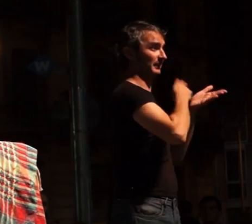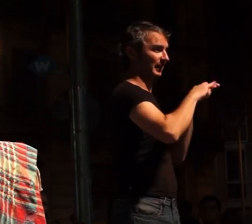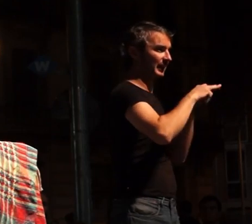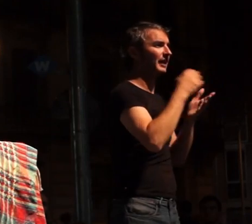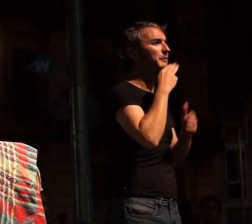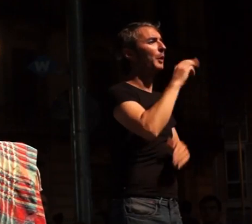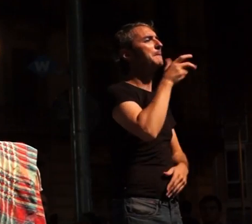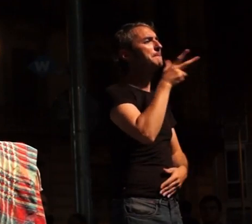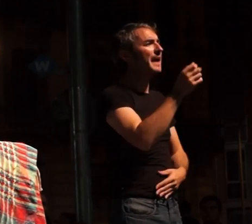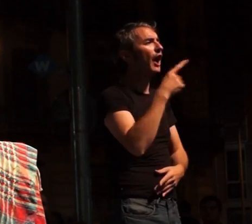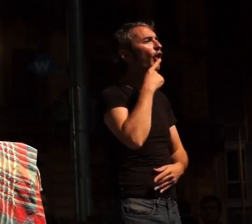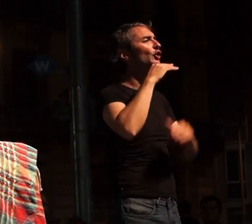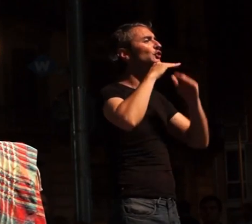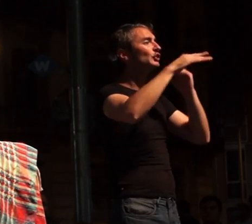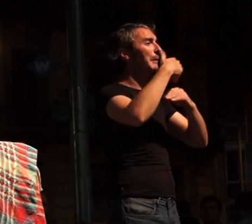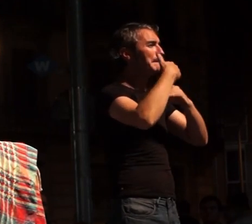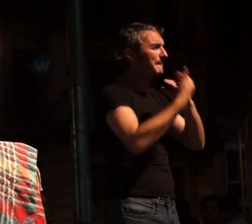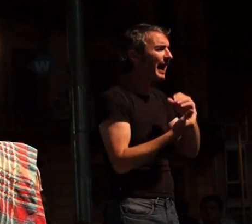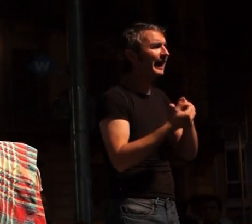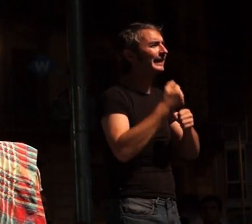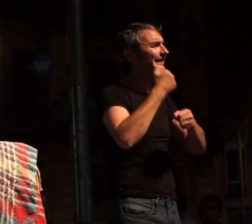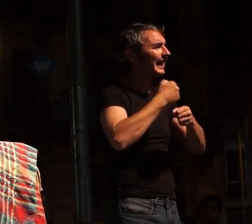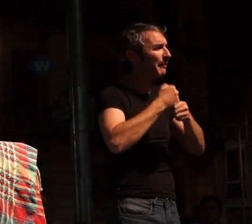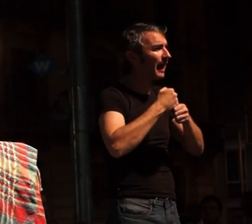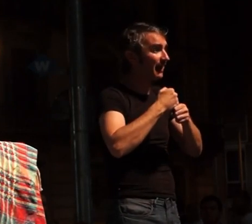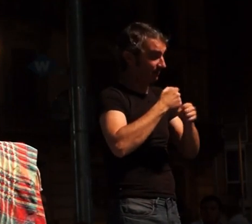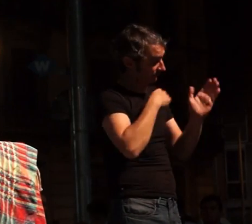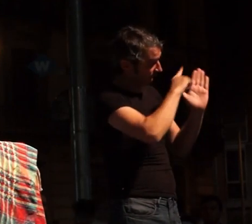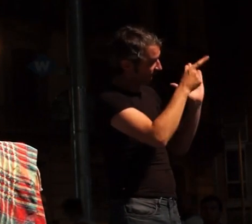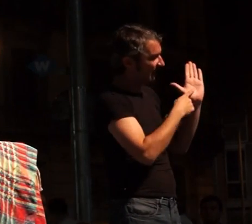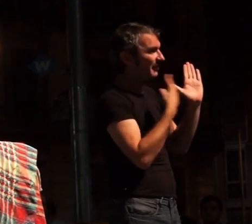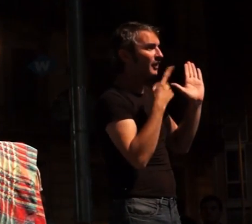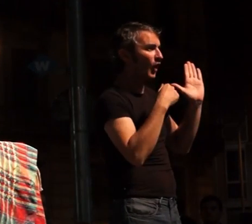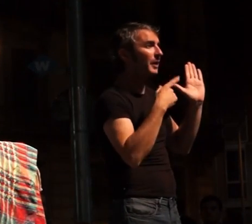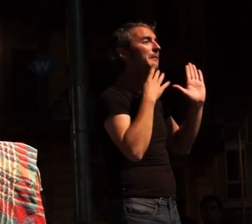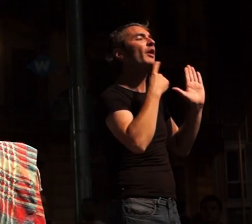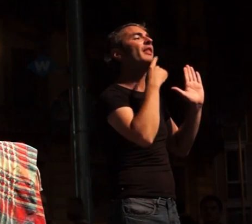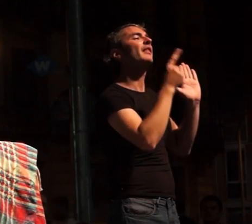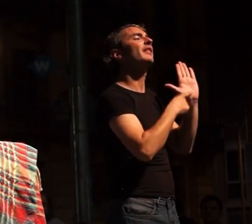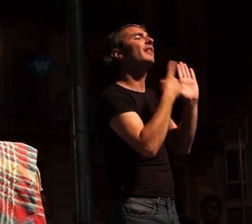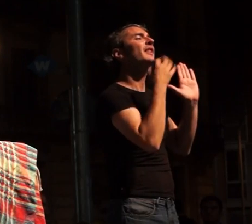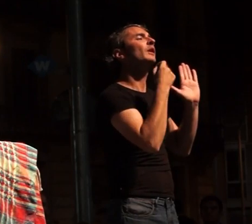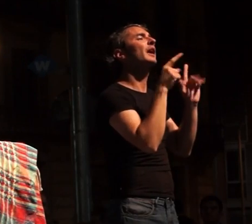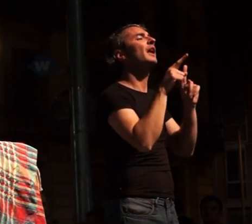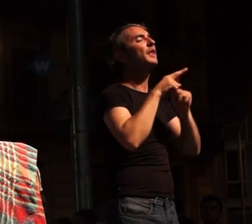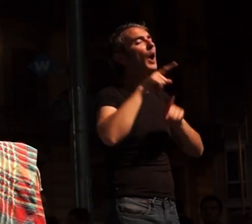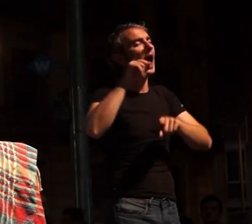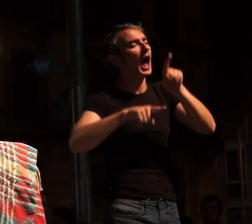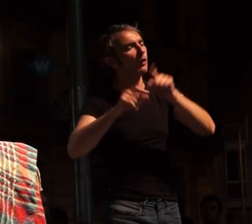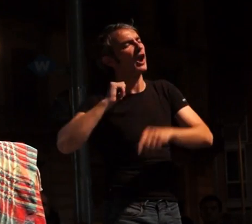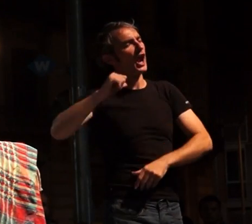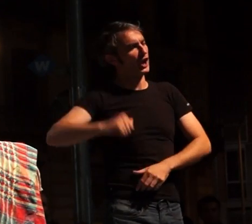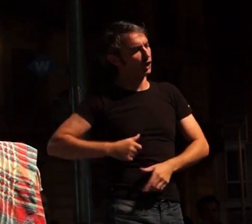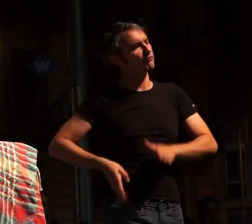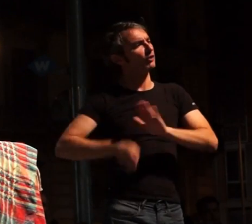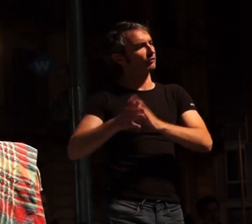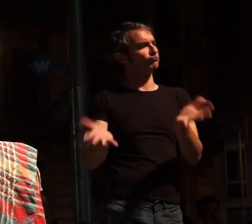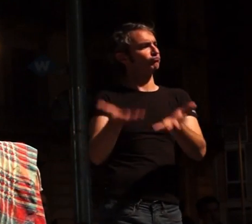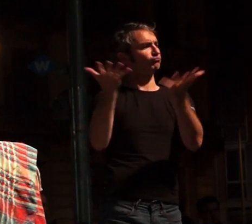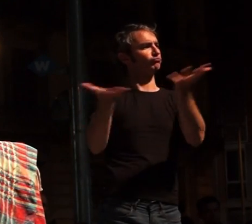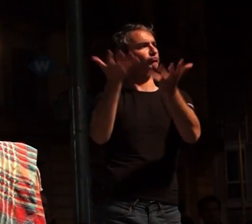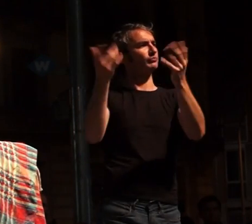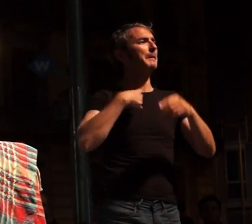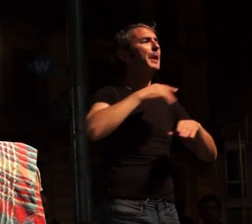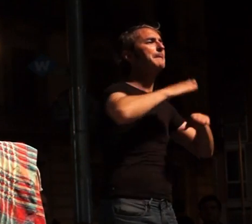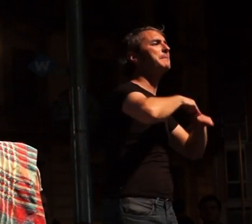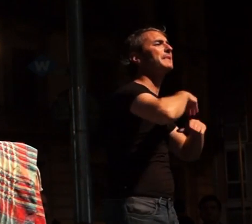el sostre o el treball, no estaran garantits per llei. El que sí que estarà garantit és el dret d'uns pocs a acumular riqueses a costa